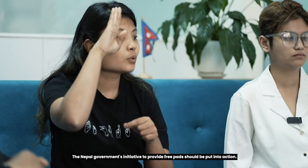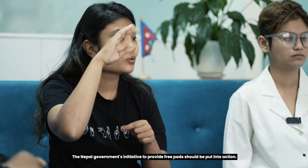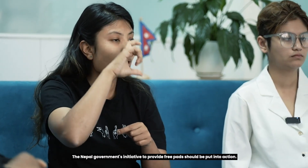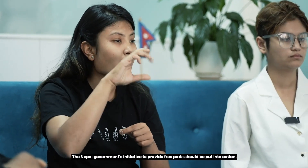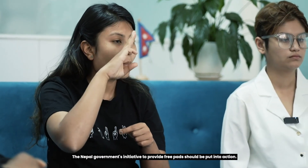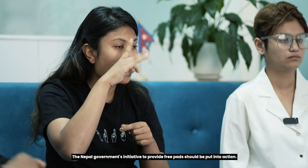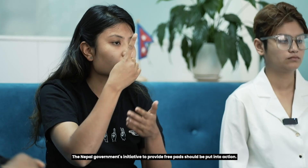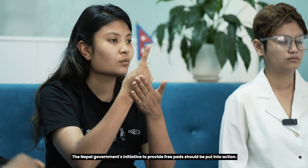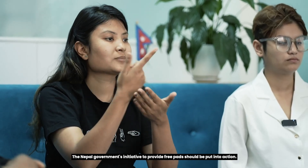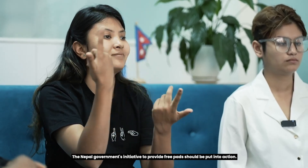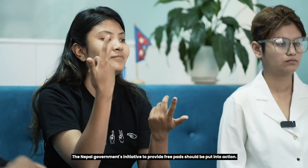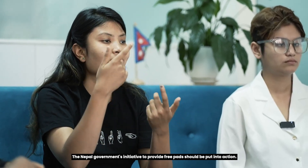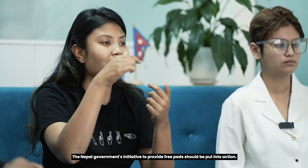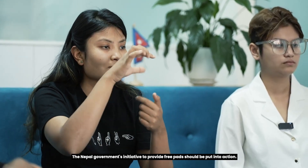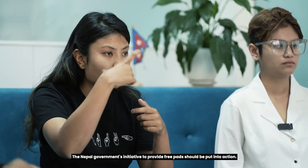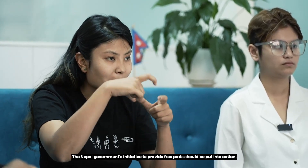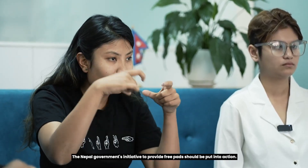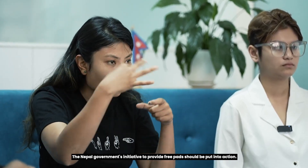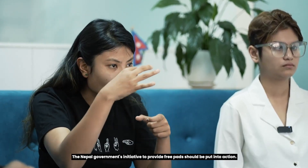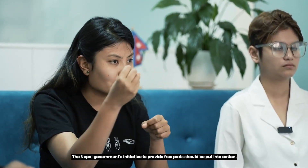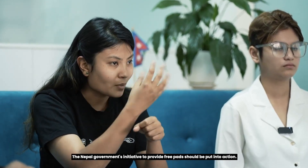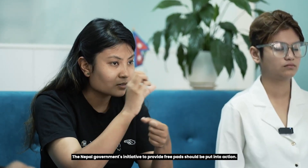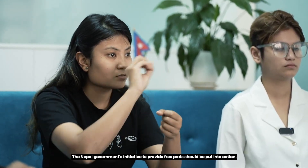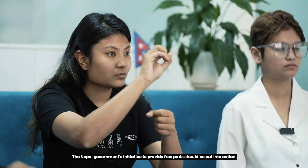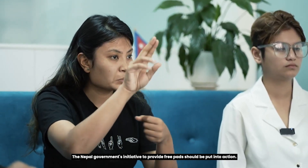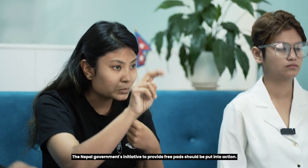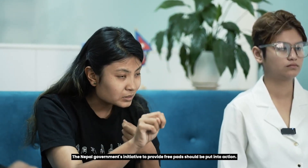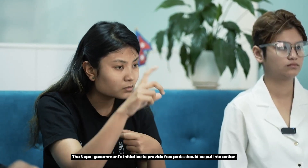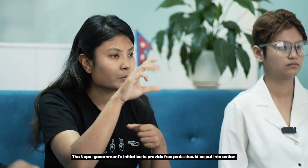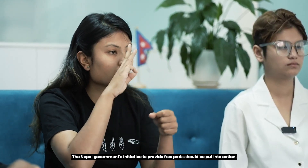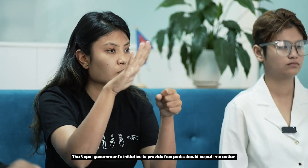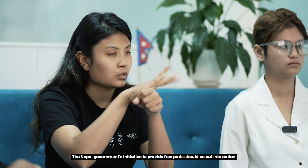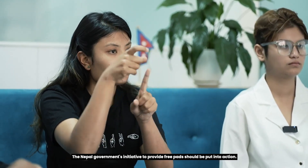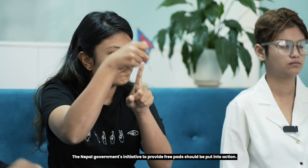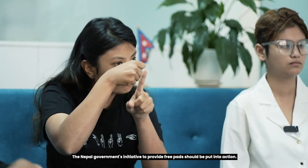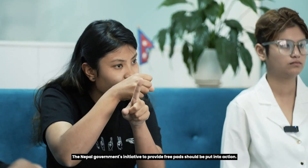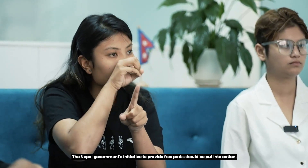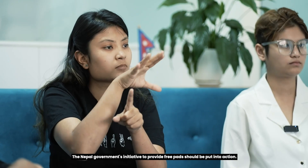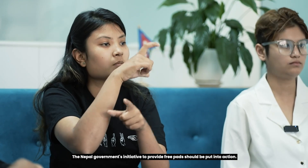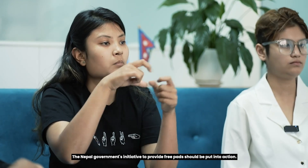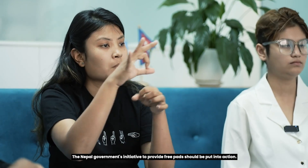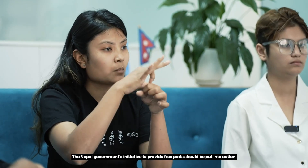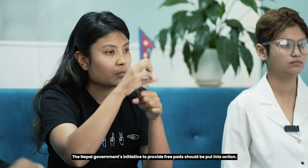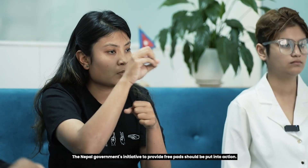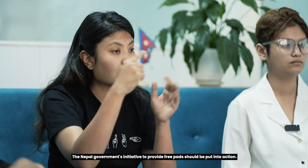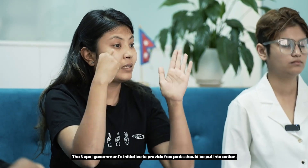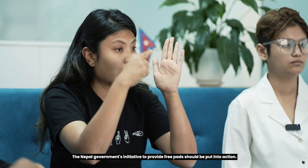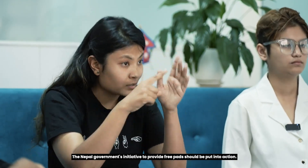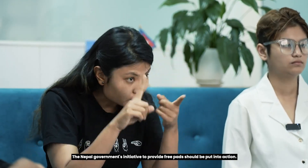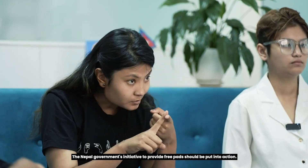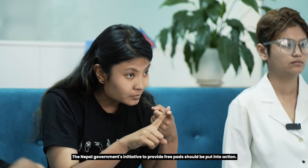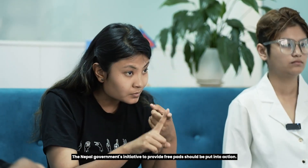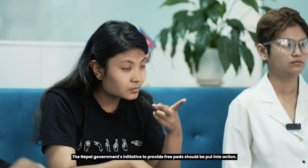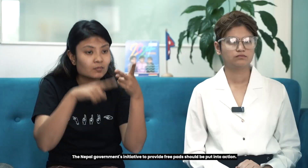यसो छ, एक त अब हाम्रो नेपाल सरकार राज्यले चाहिँ अब हाम्रो महिनावारीको बारेमा चाहिँ अब निशुल्क रूपमा चाहिँ प्याड दिनुपर्छ भन्ने कुरा छ होइन, त्यो